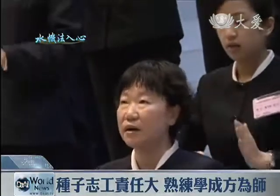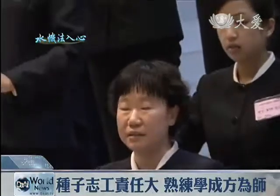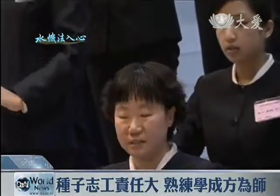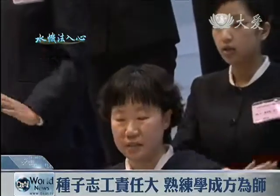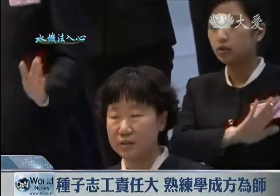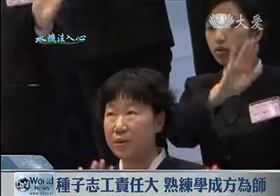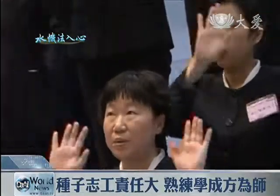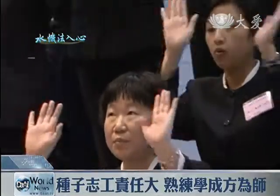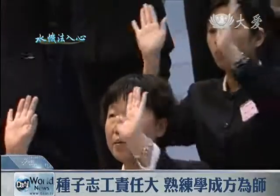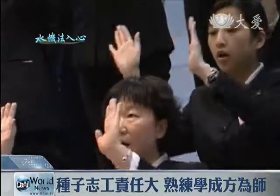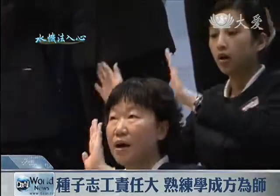最摄心的境界。